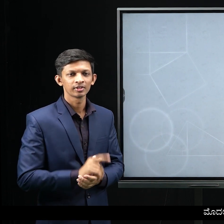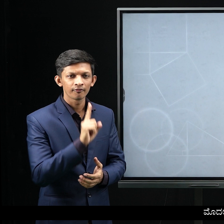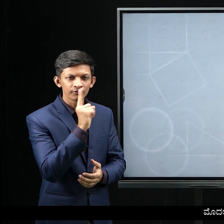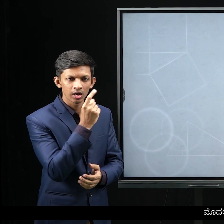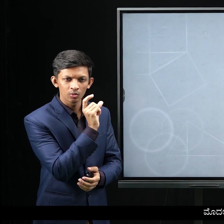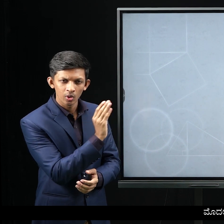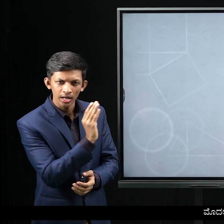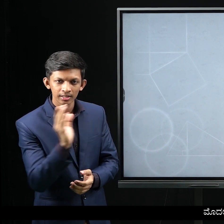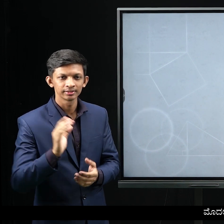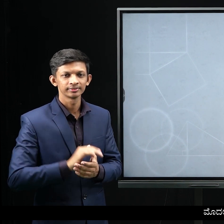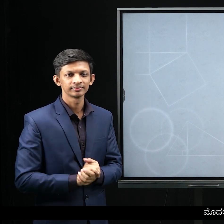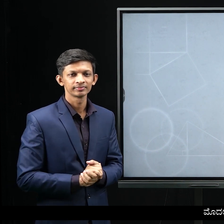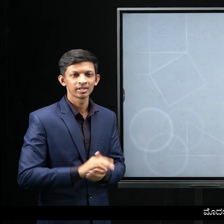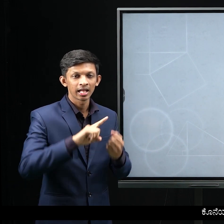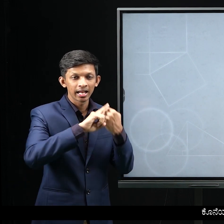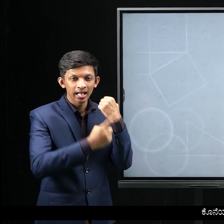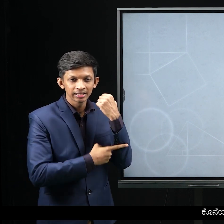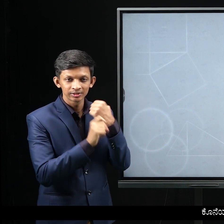ಮೊದಲ ಅವಧಿ, ಕೊನೆಯ ಅವಧಿ,